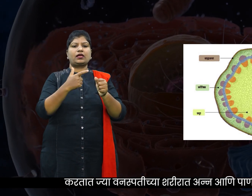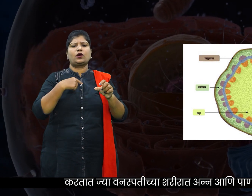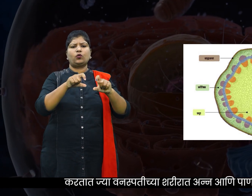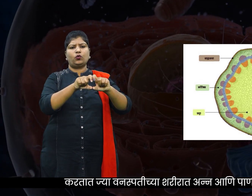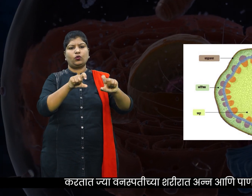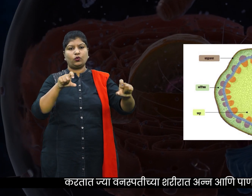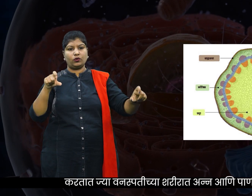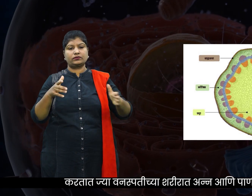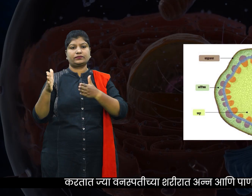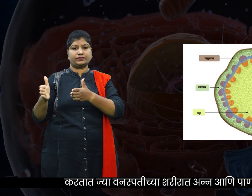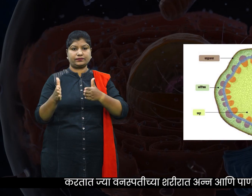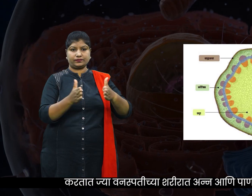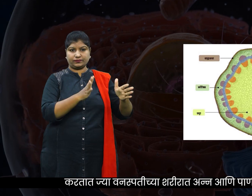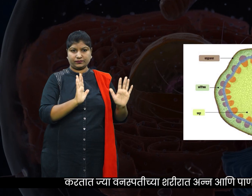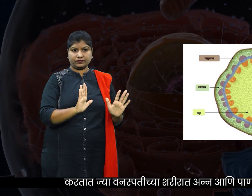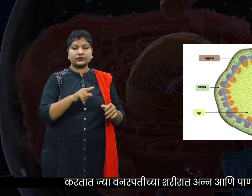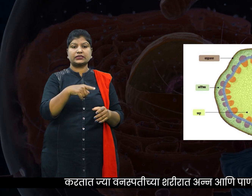चालवतात.